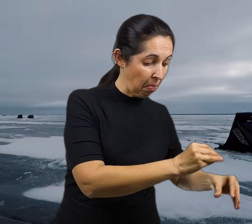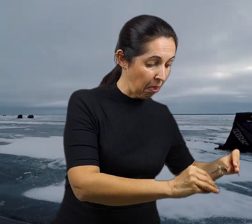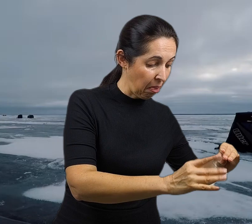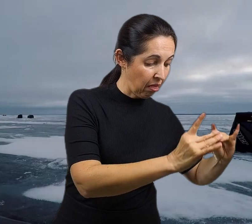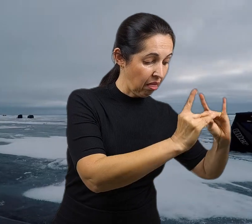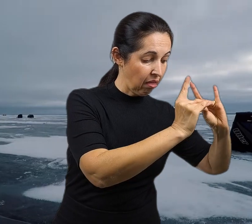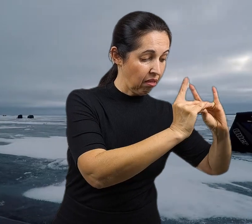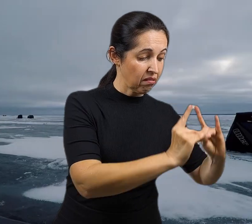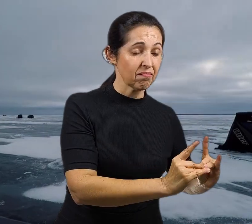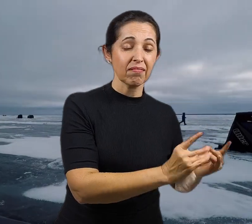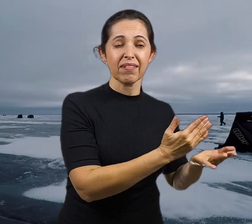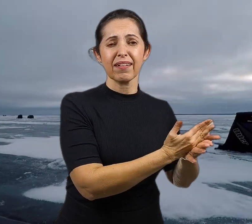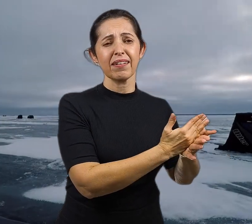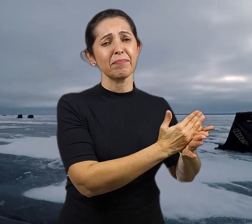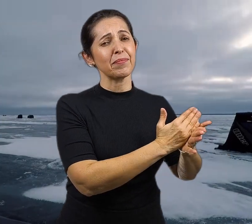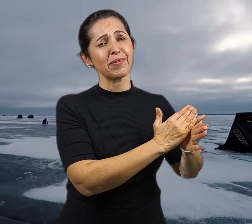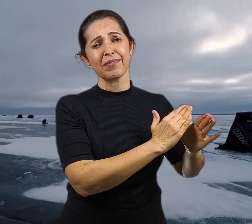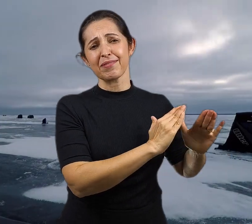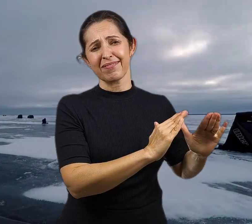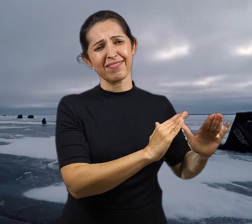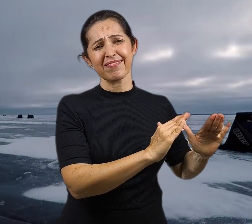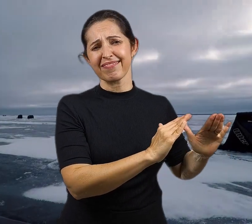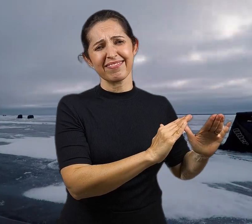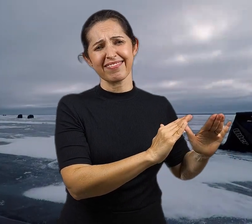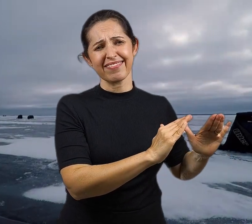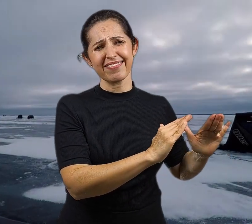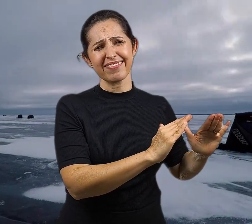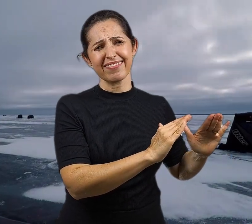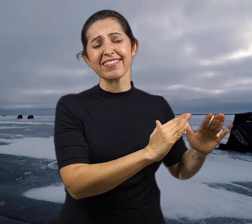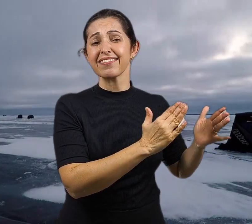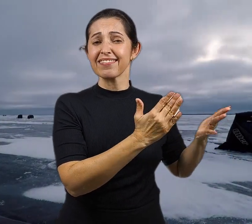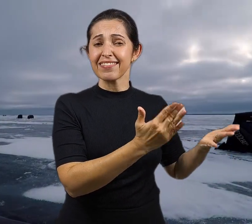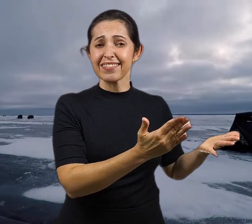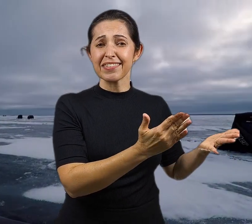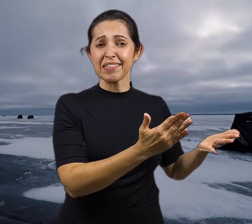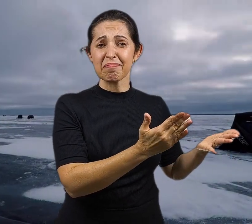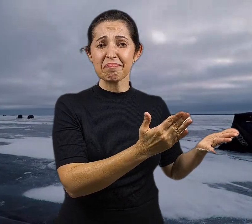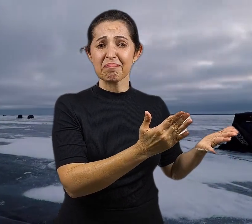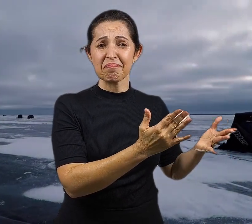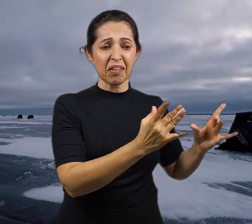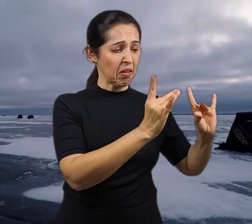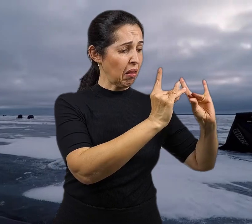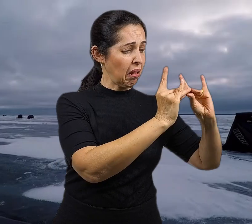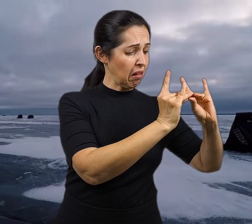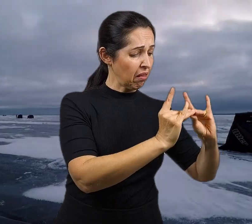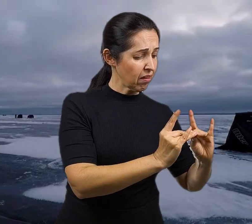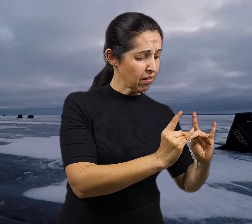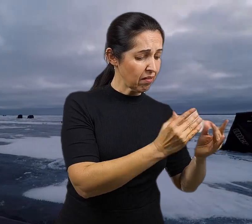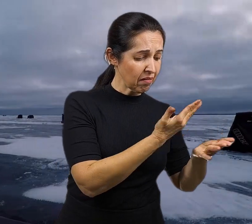horta. O que é a horta? A horta é igual a vinha? Não, a horta é temporária, porque é tudo temporário. Ah,